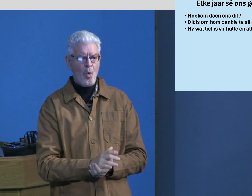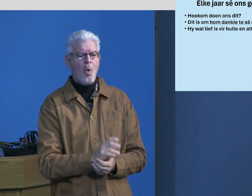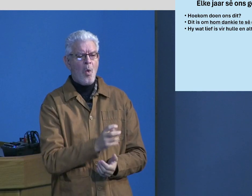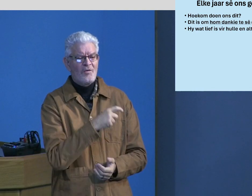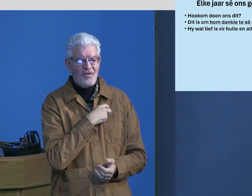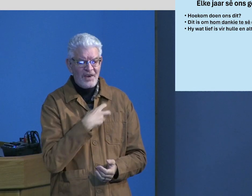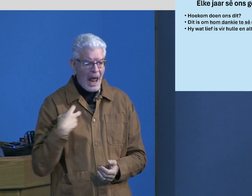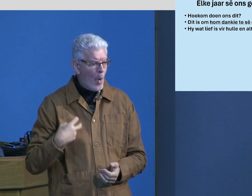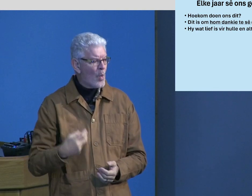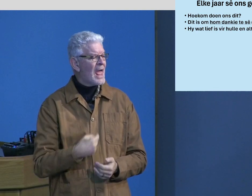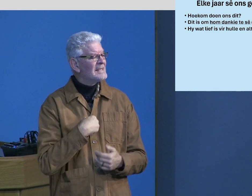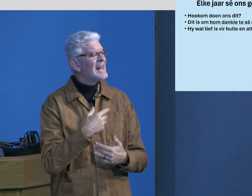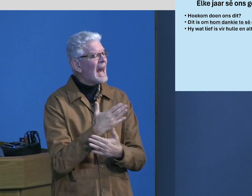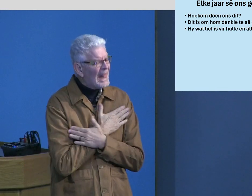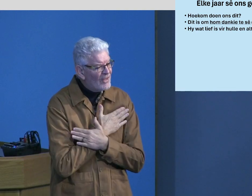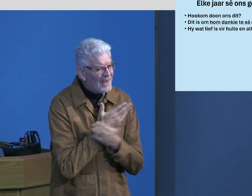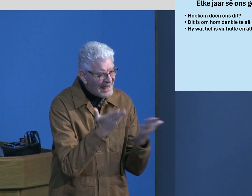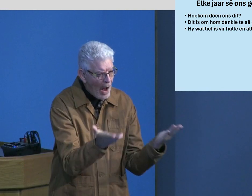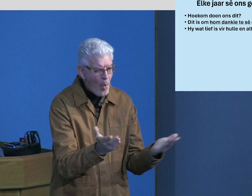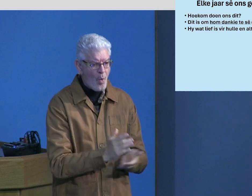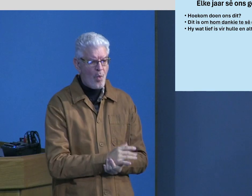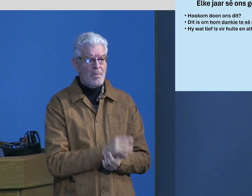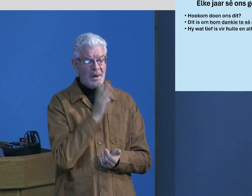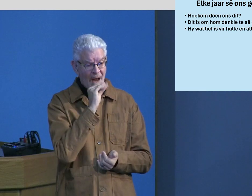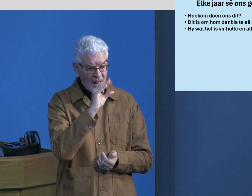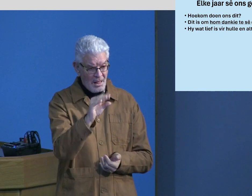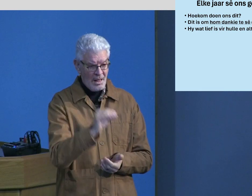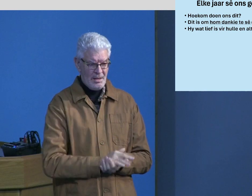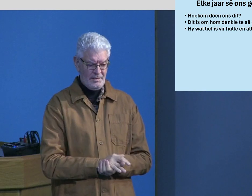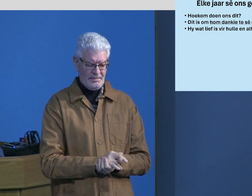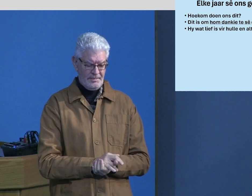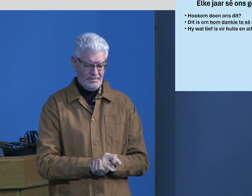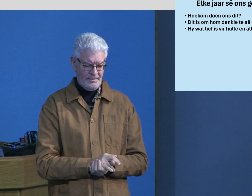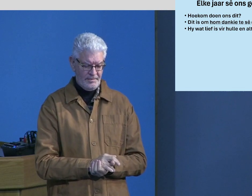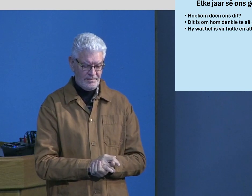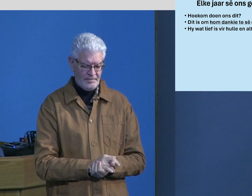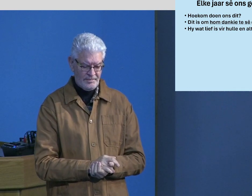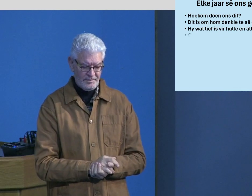jou. Sê vir die vrou, ek is lief vir jou. Praat.